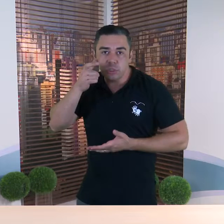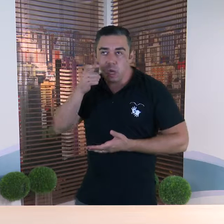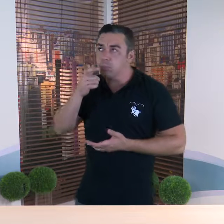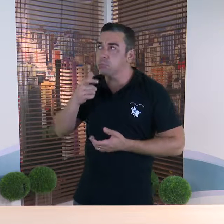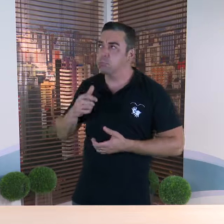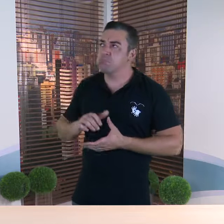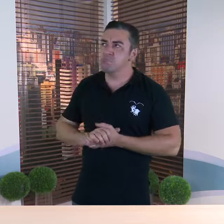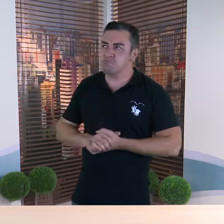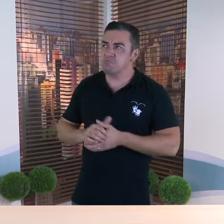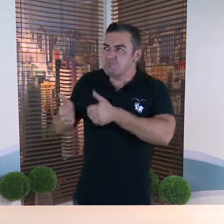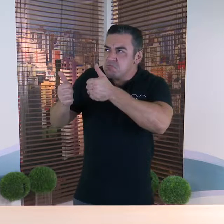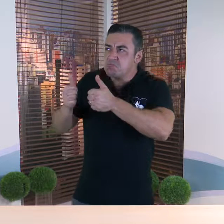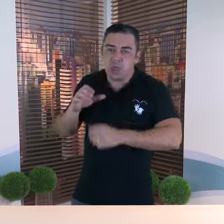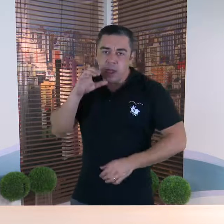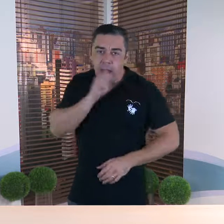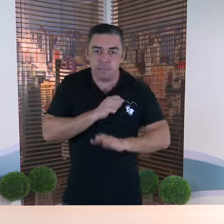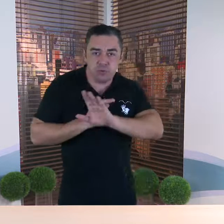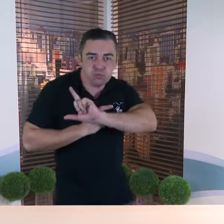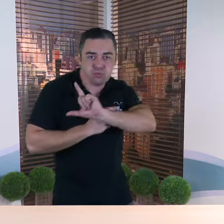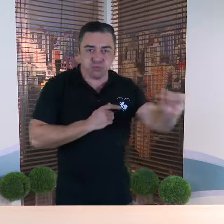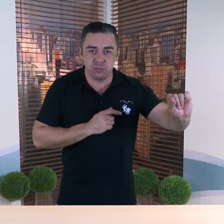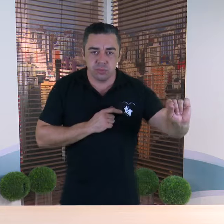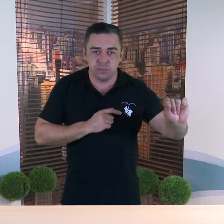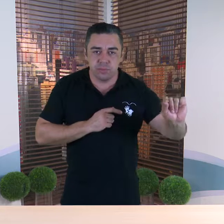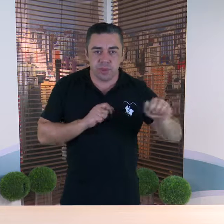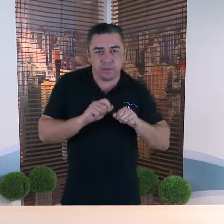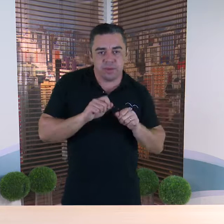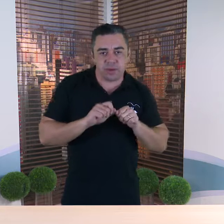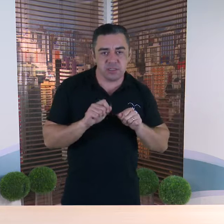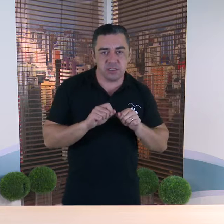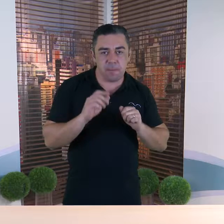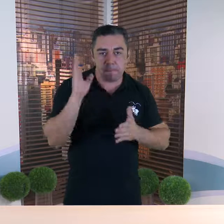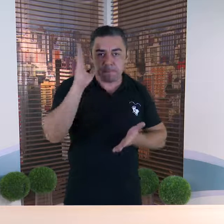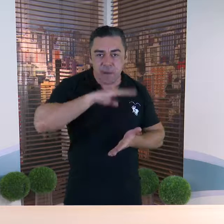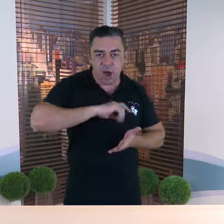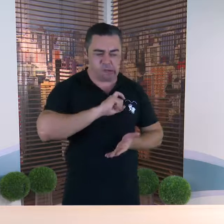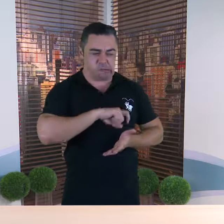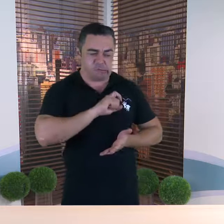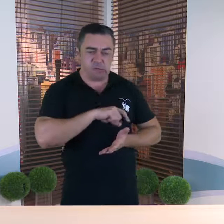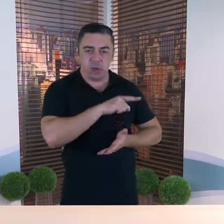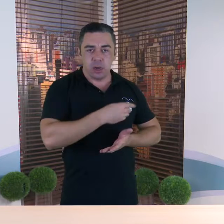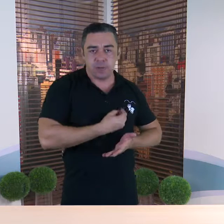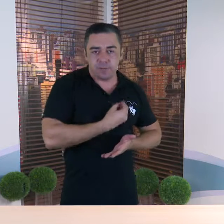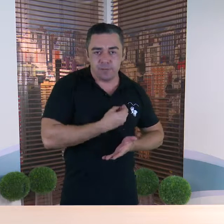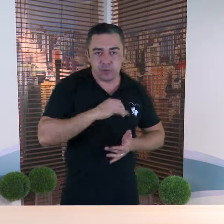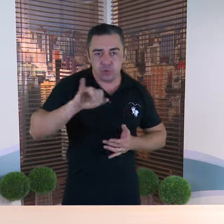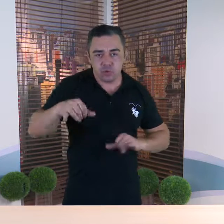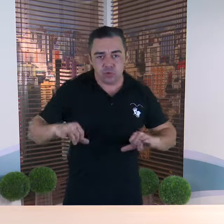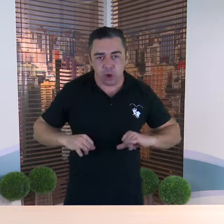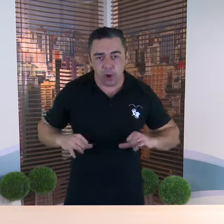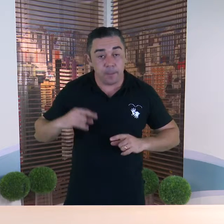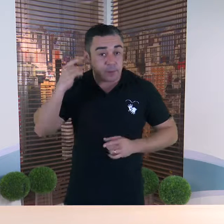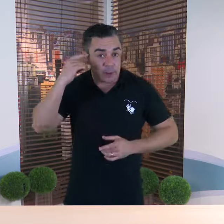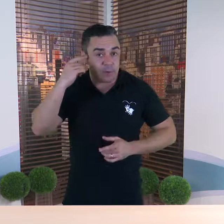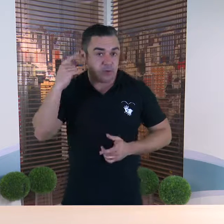digo, Satanás age rapidamente para cumprir o seu propósito, confiante do sucesso de